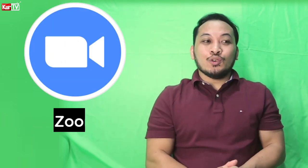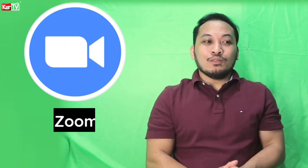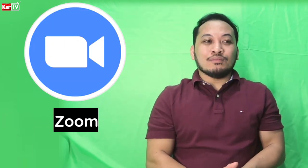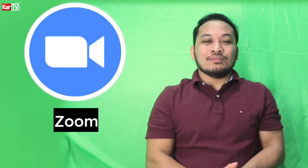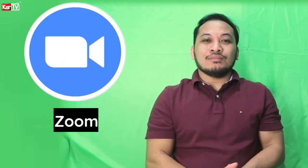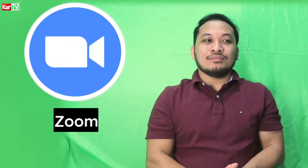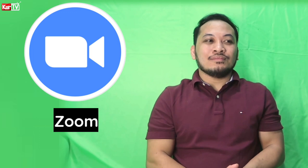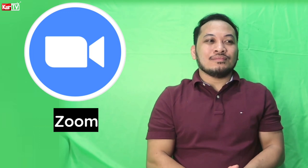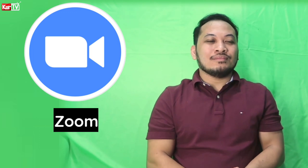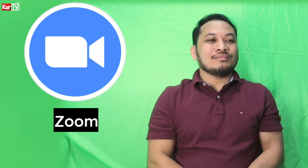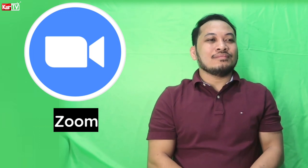Zoom.